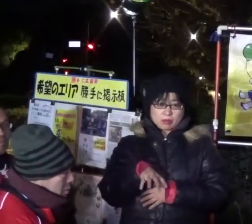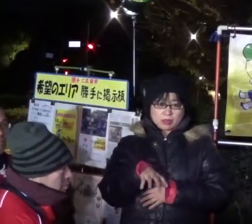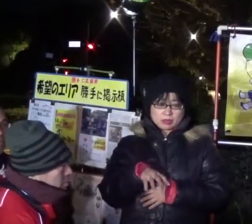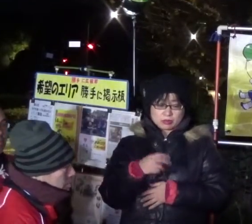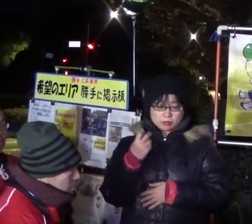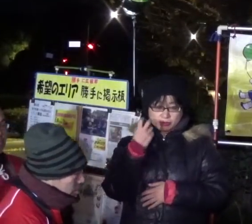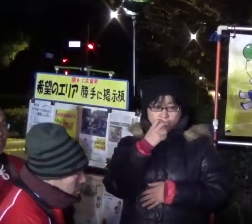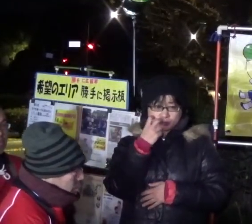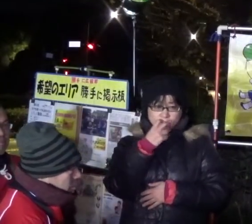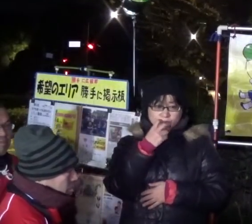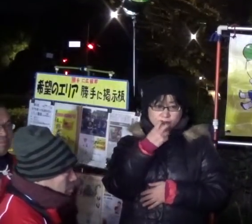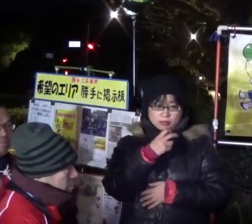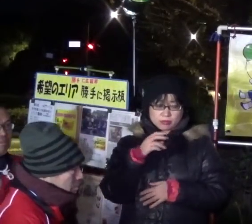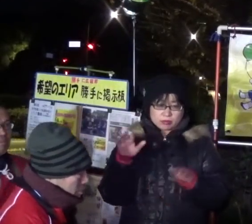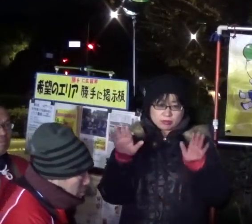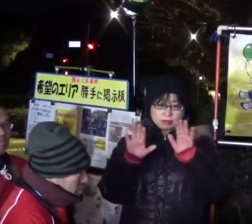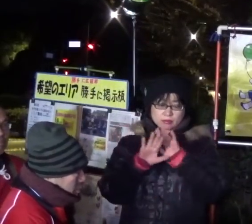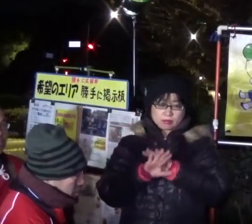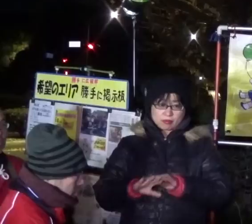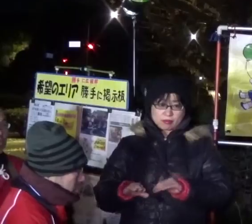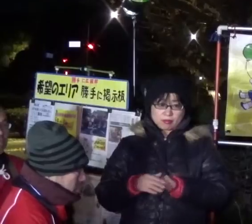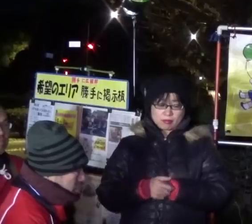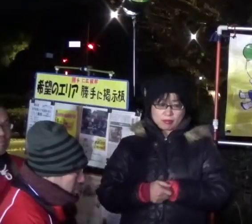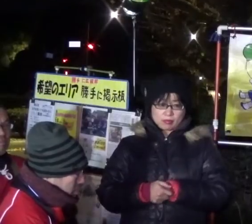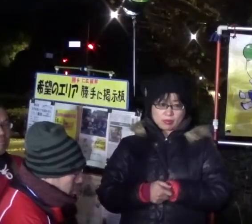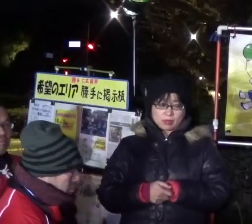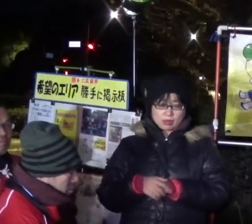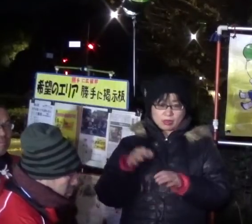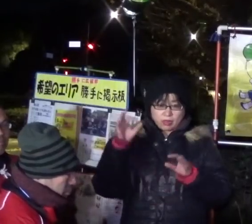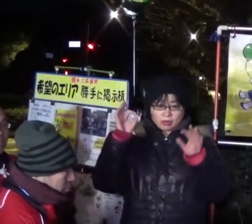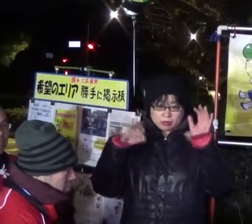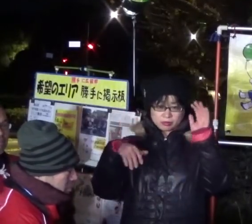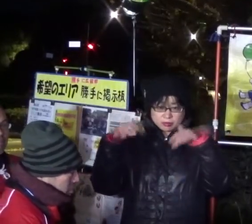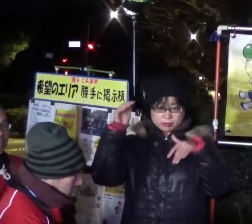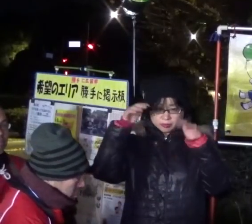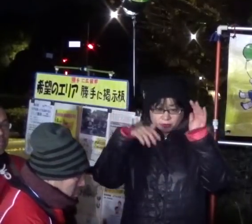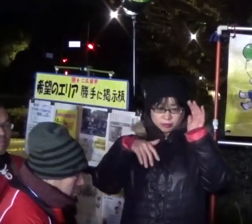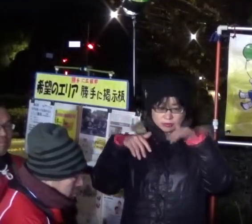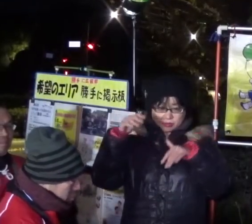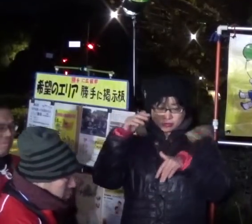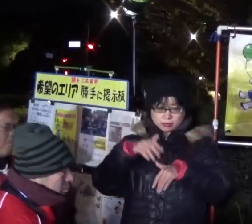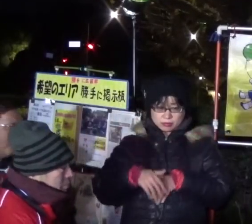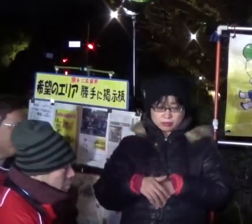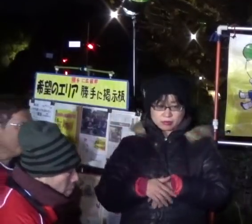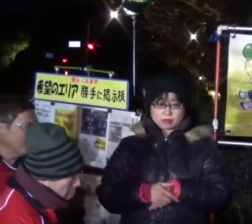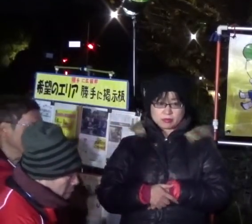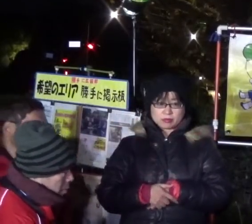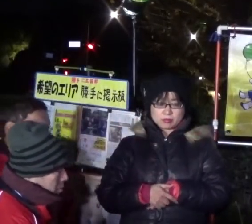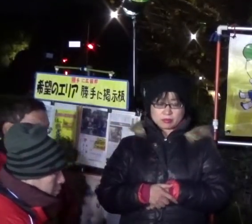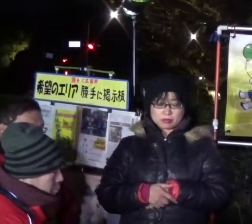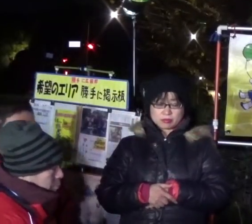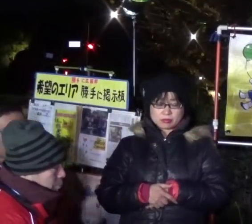探す夜、雨粒が打ちつける音が、